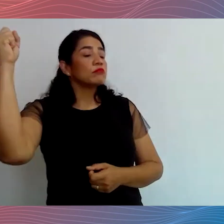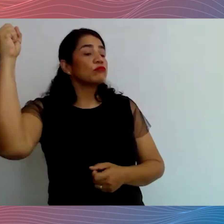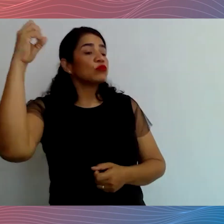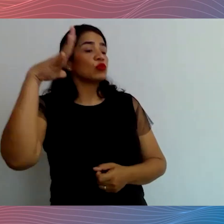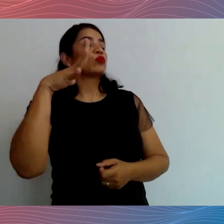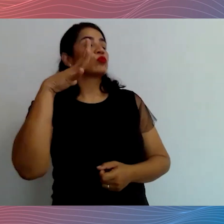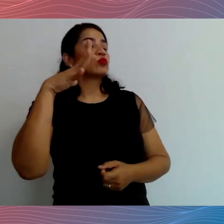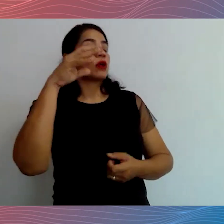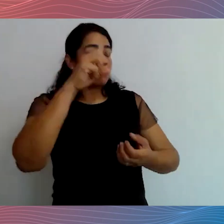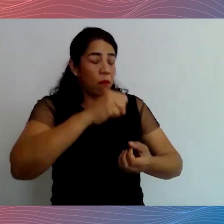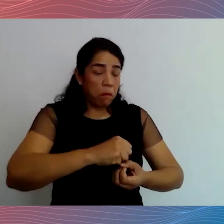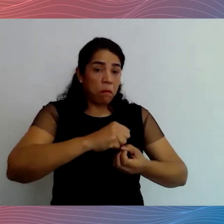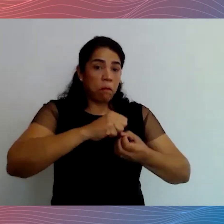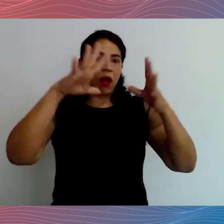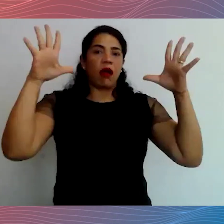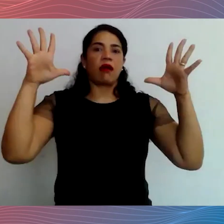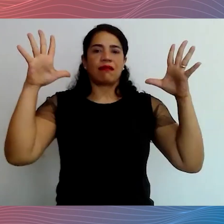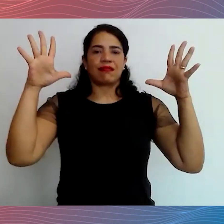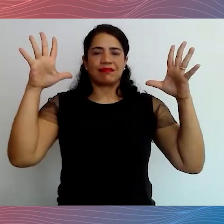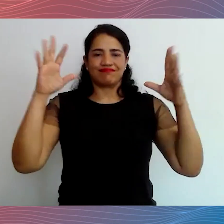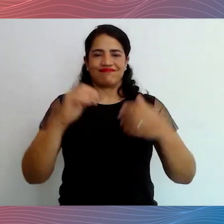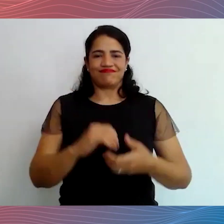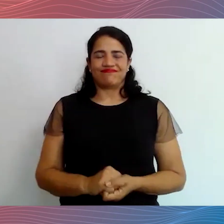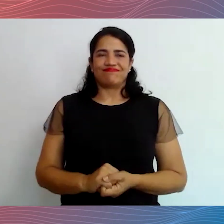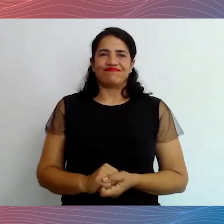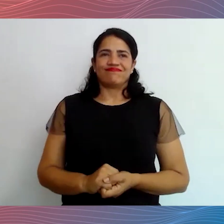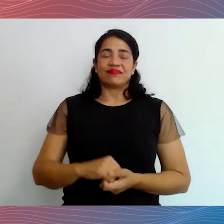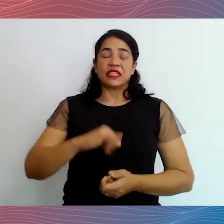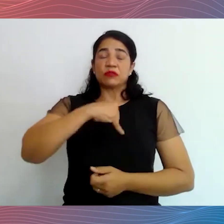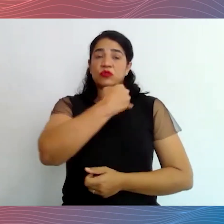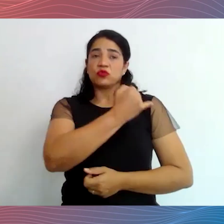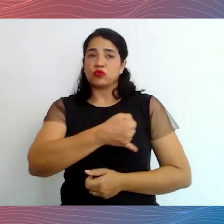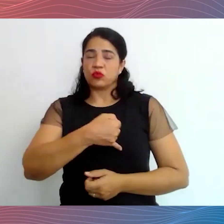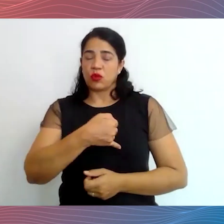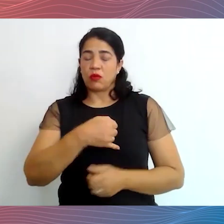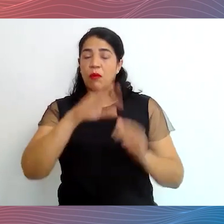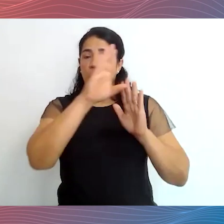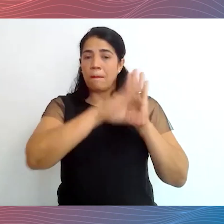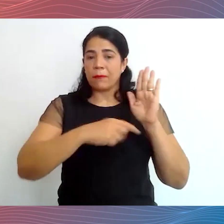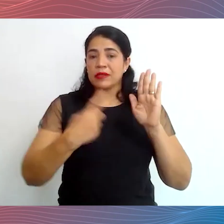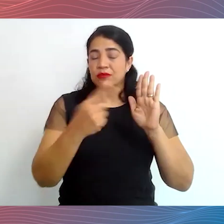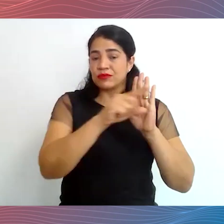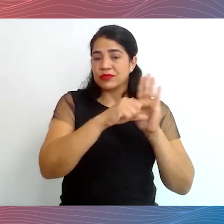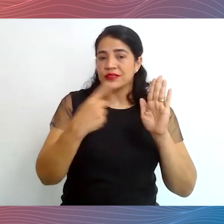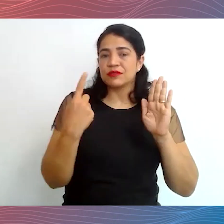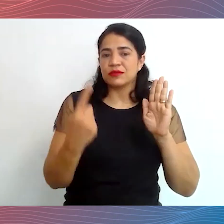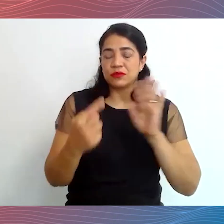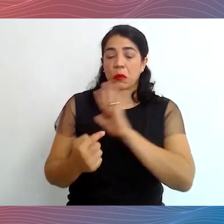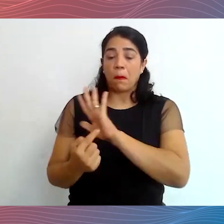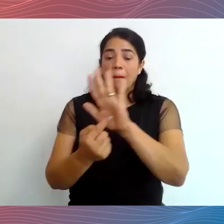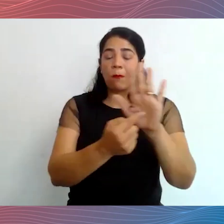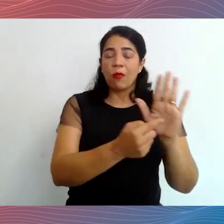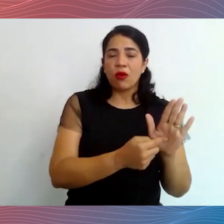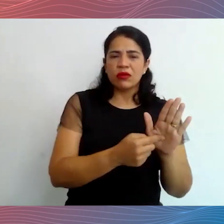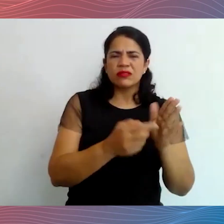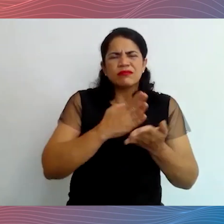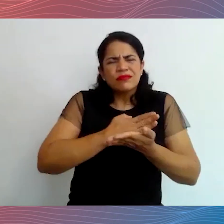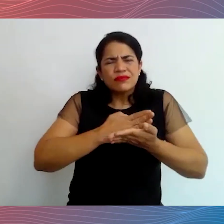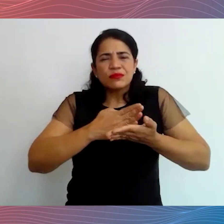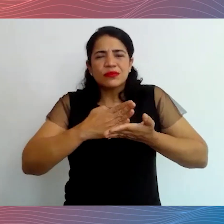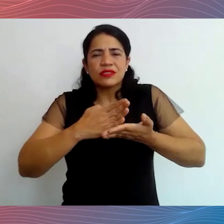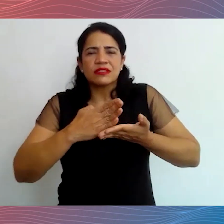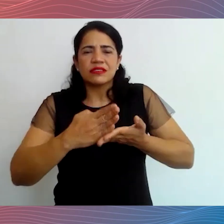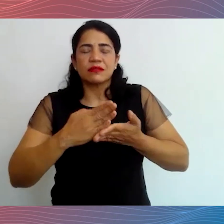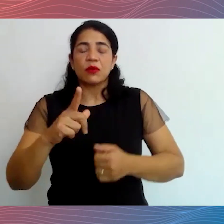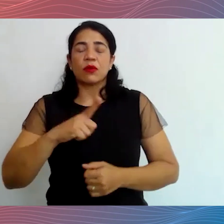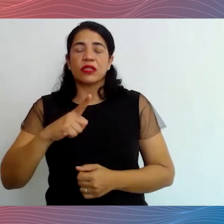versículo 1, como diz: no princípio era a palavra estava com Deus, e a palavra